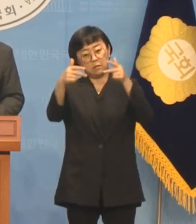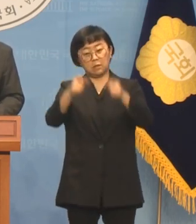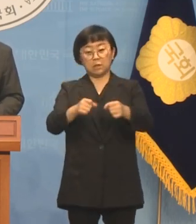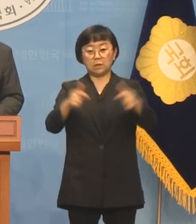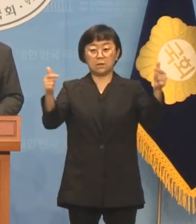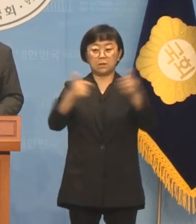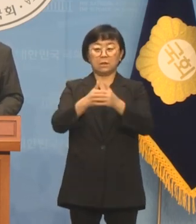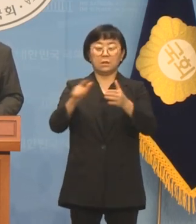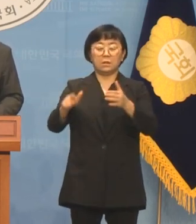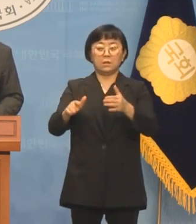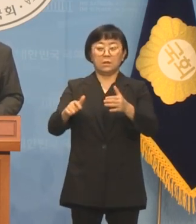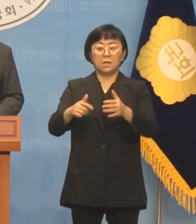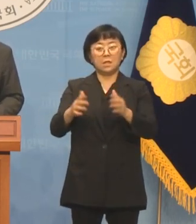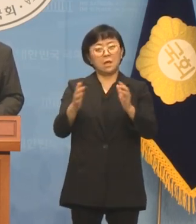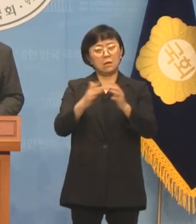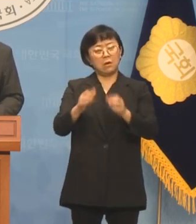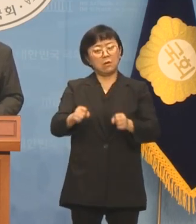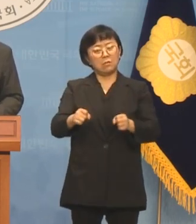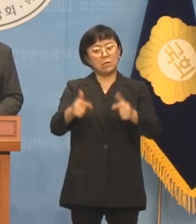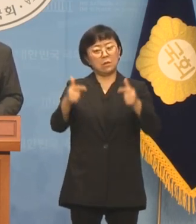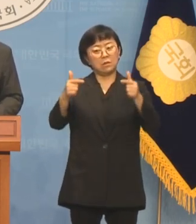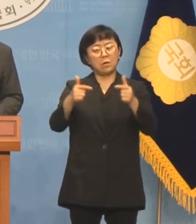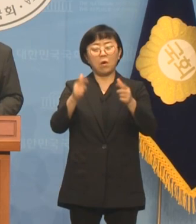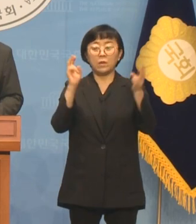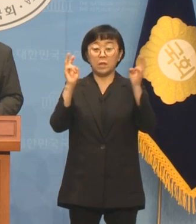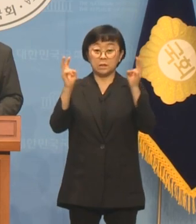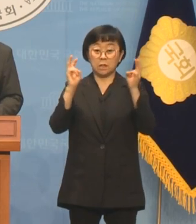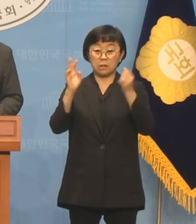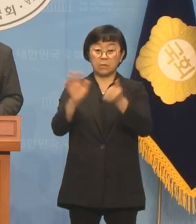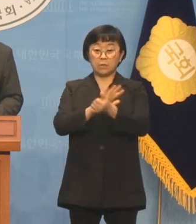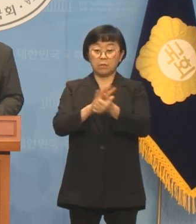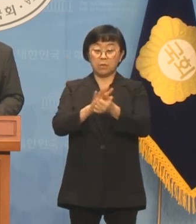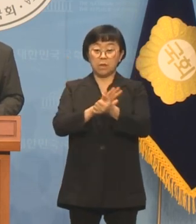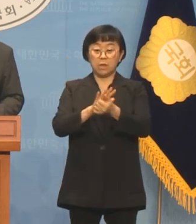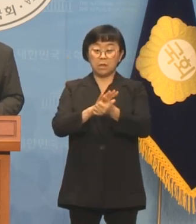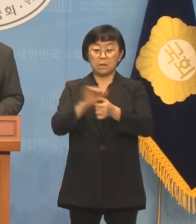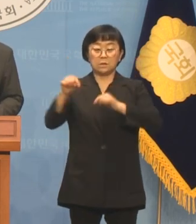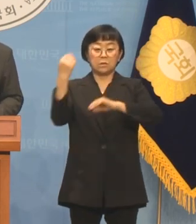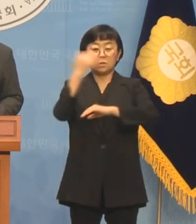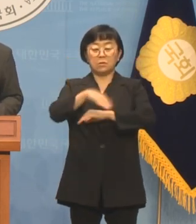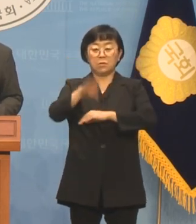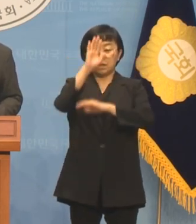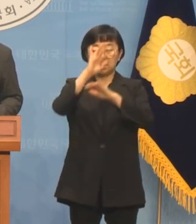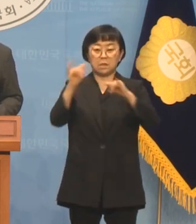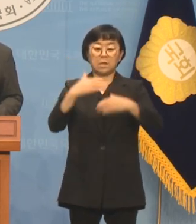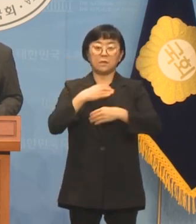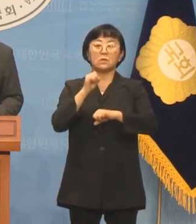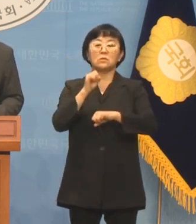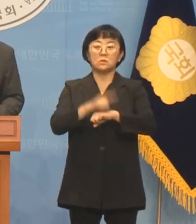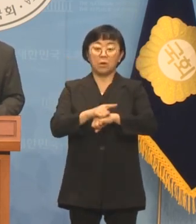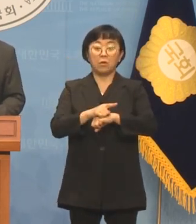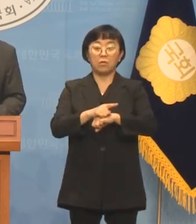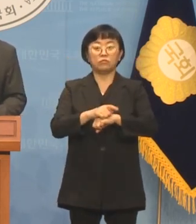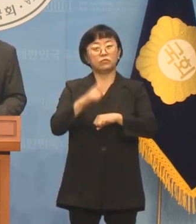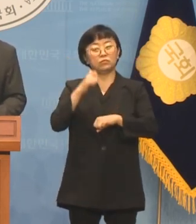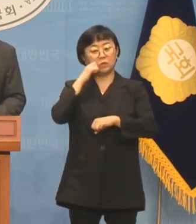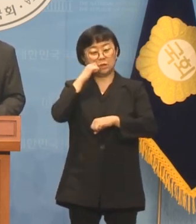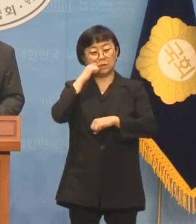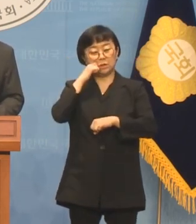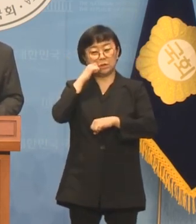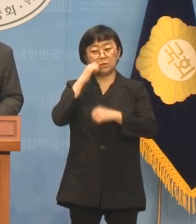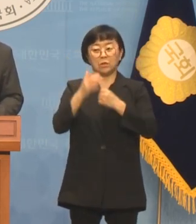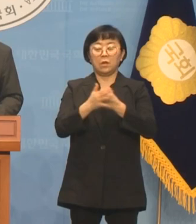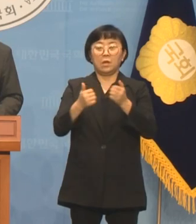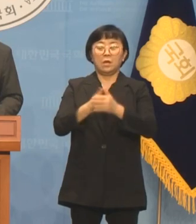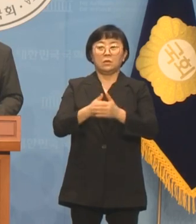확대는 원격 의료 플랫폼 업체를 고려한 친시장 정책으로 환자의 안전성을 담보할 수 없습니다. 둘째,